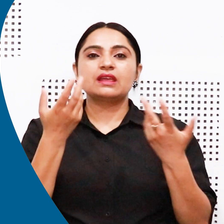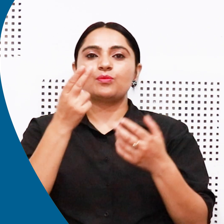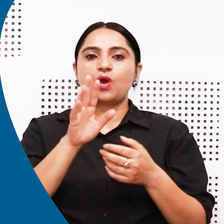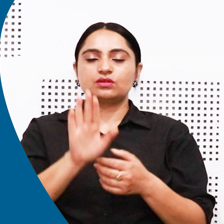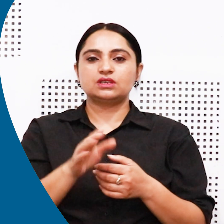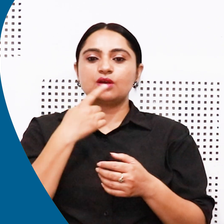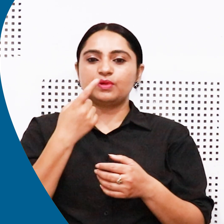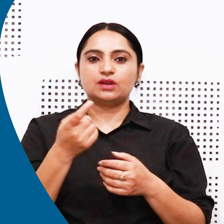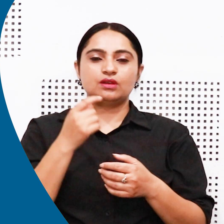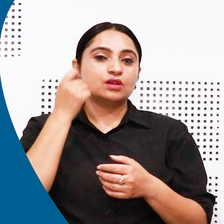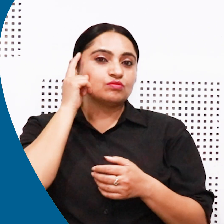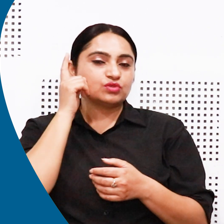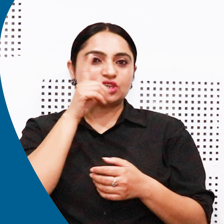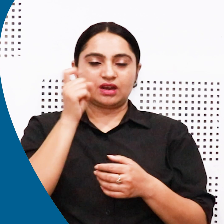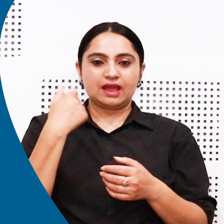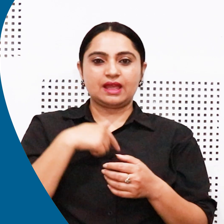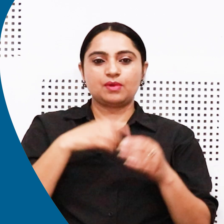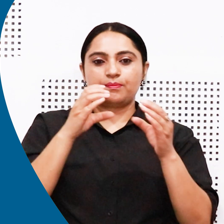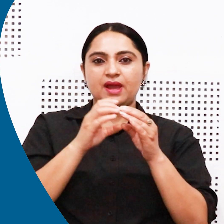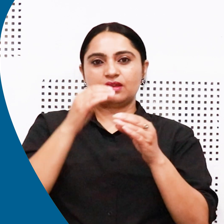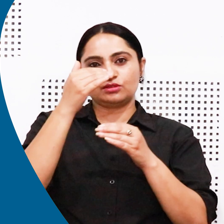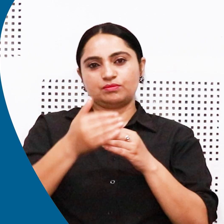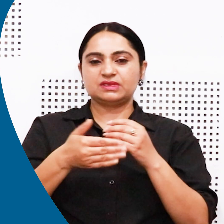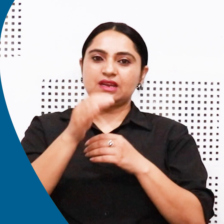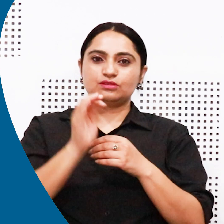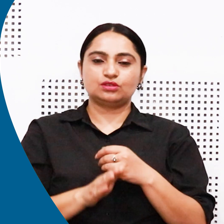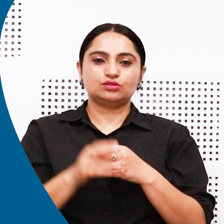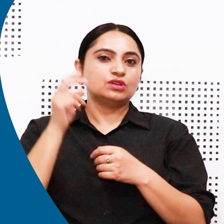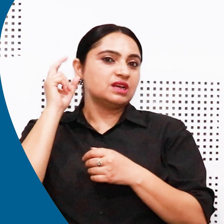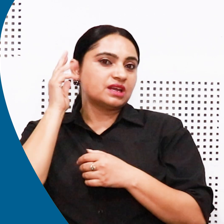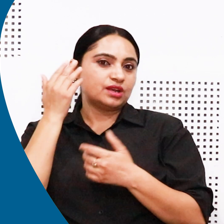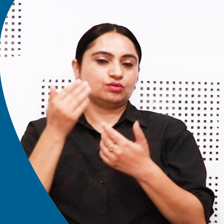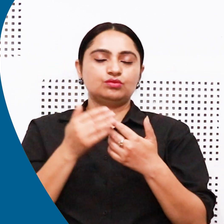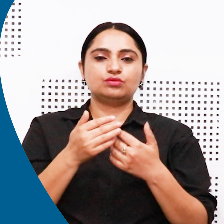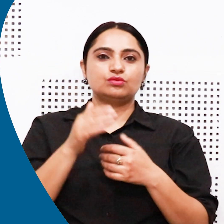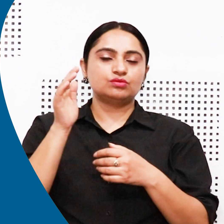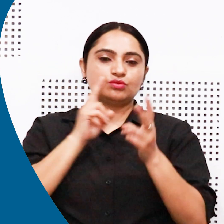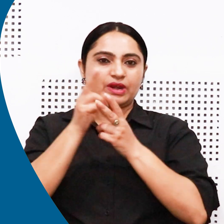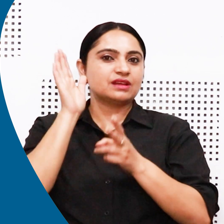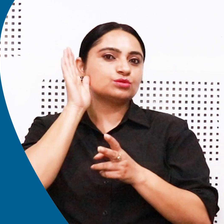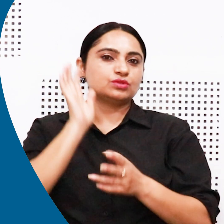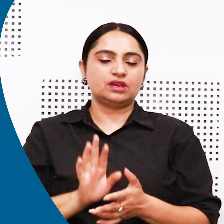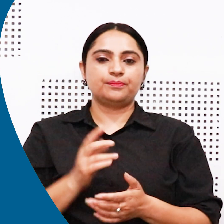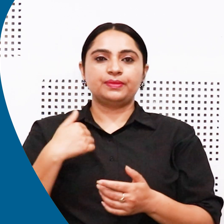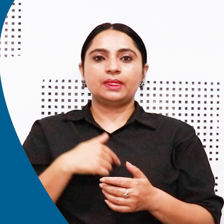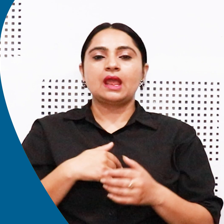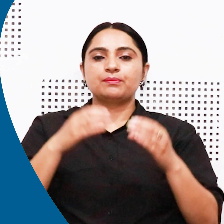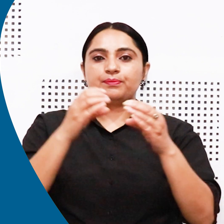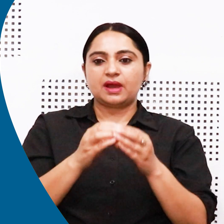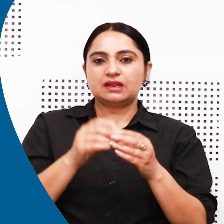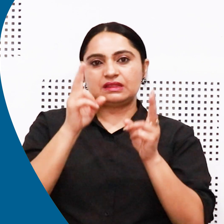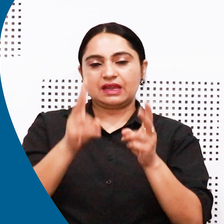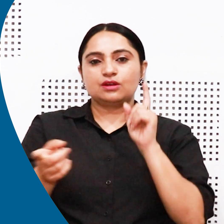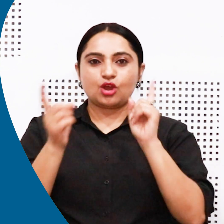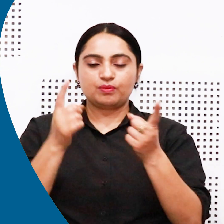छ भनेर बुझ्नको लागि चाहिँ हामी पालिकासम्म चाहिँ जान सक्छौँ रेडियोको प्रसारण सुनेर चाहिँ। हाम्रो पालिकामा भीमेश्वर